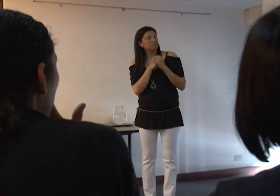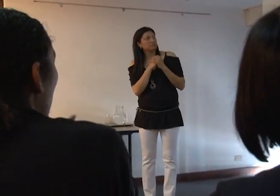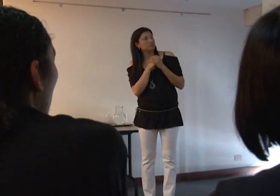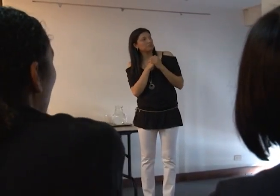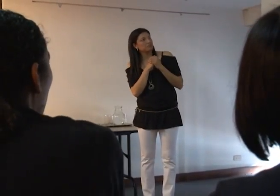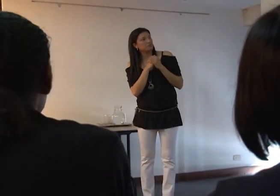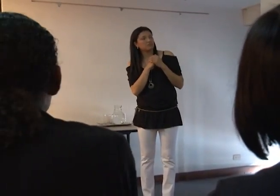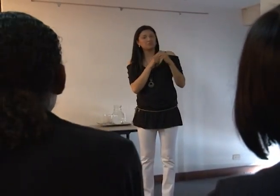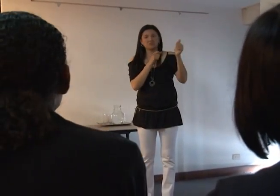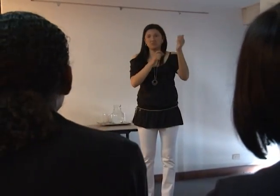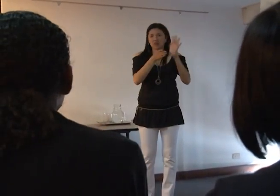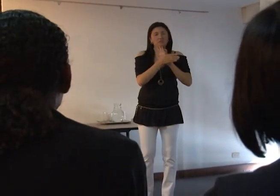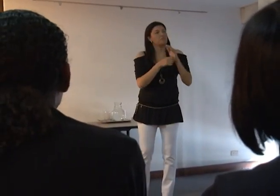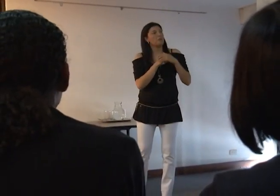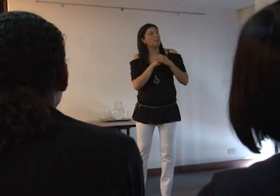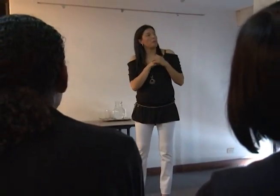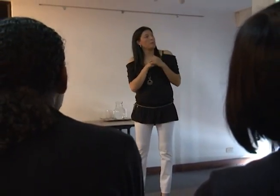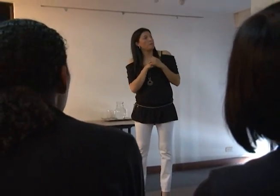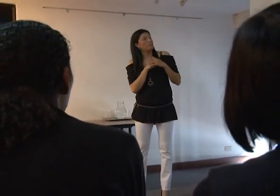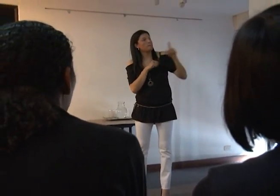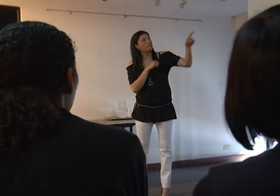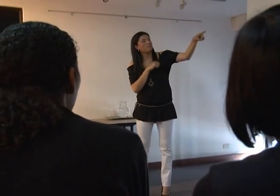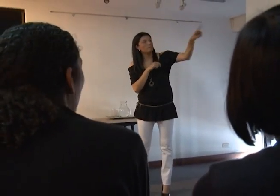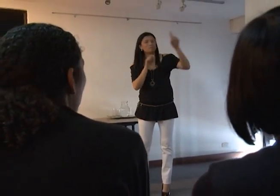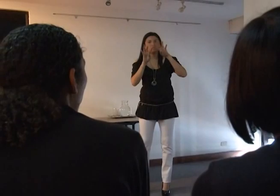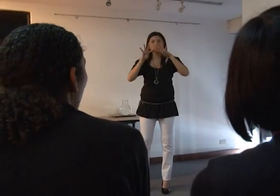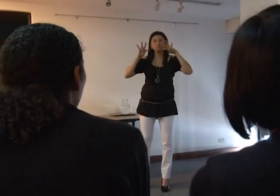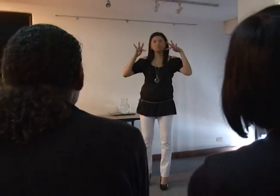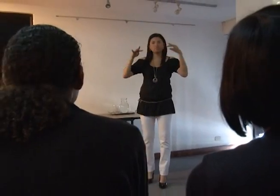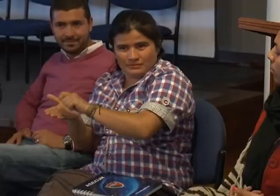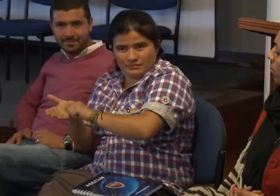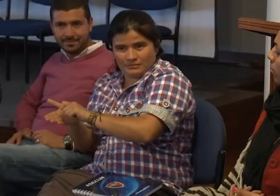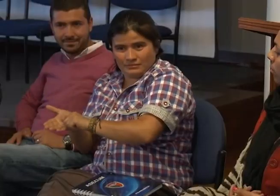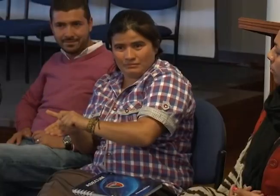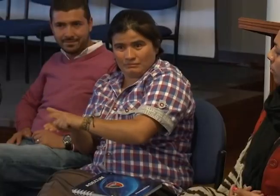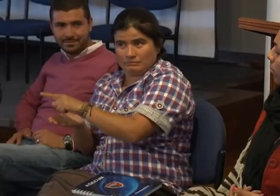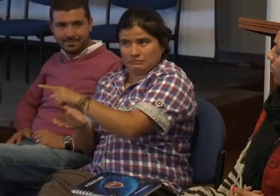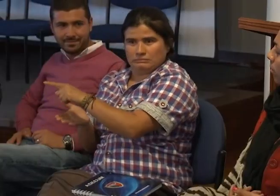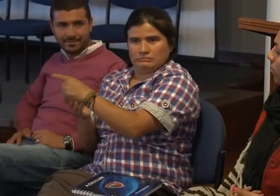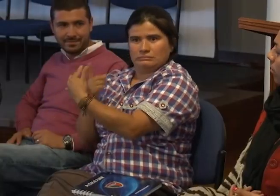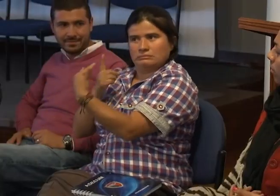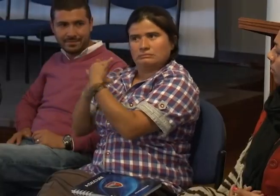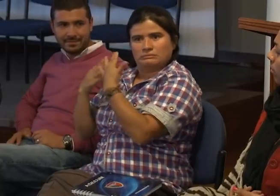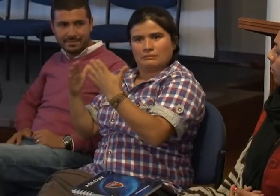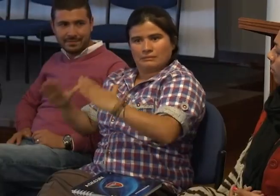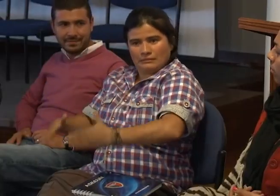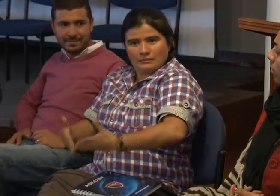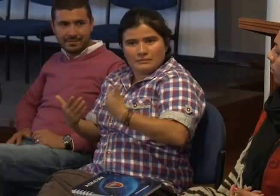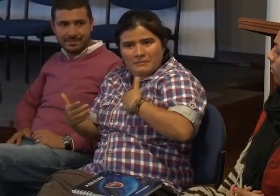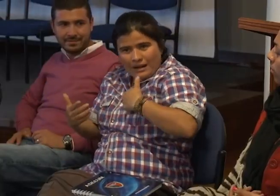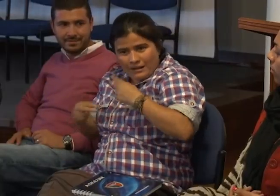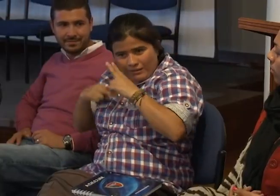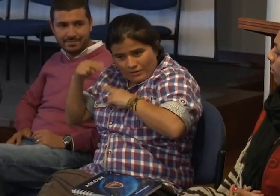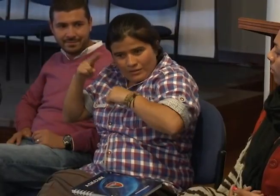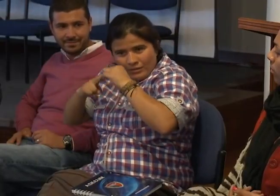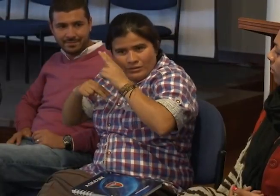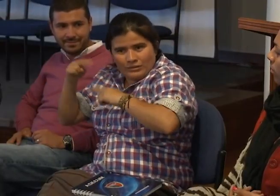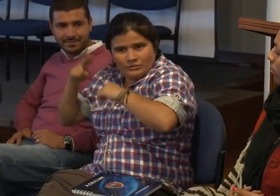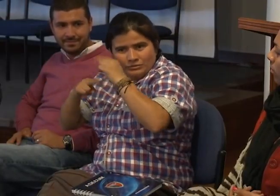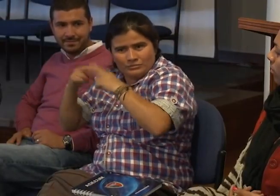demandas de la escritura y lectura académicas. Cuando yo estaba en el colegio, lo que me enseñaban era muy sencillo y